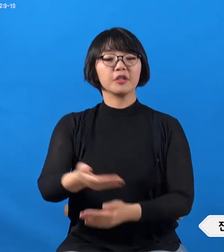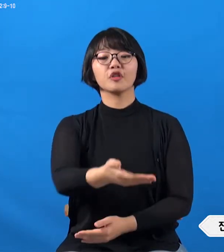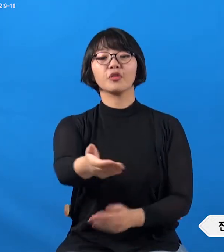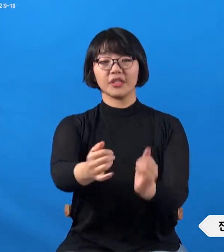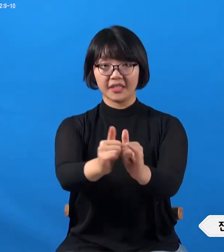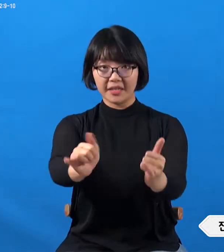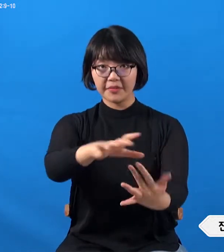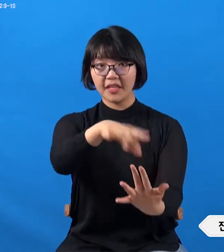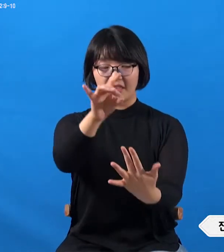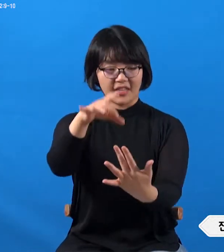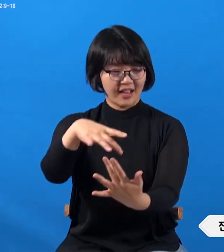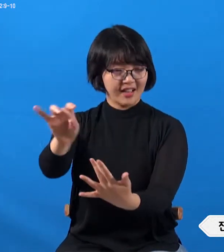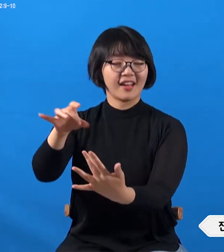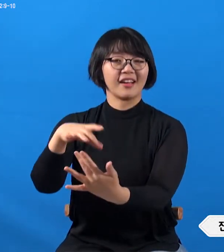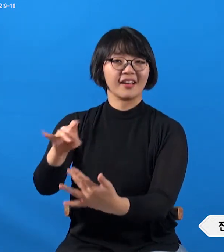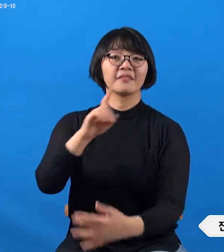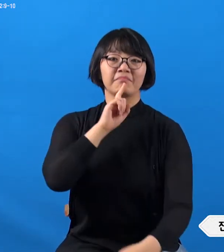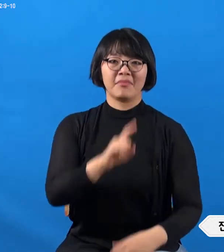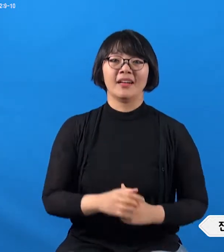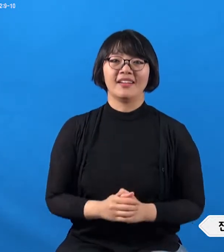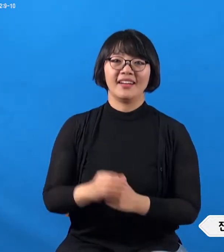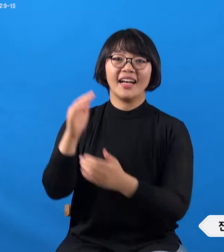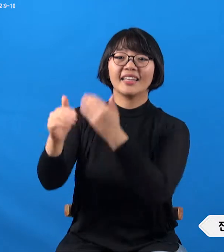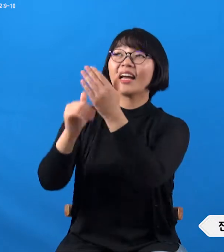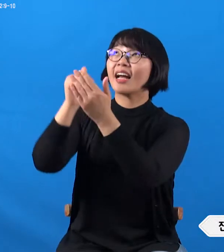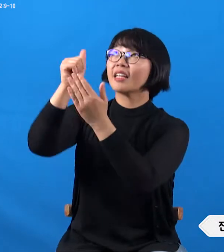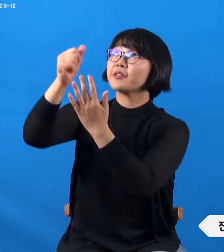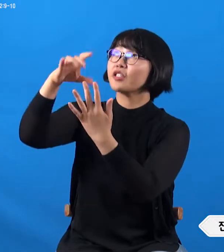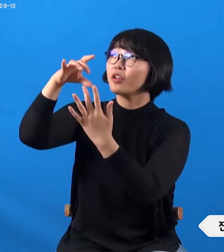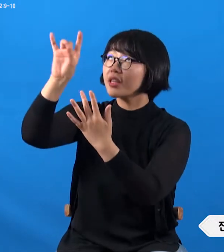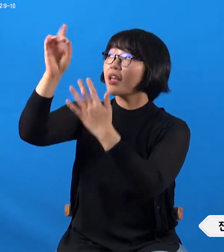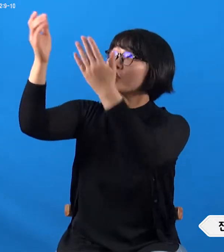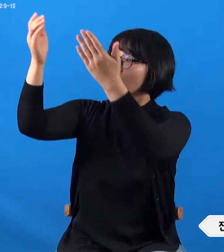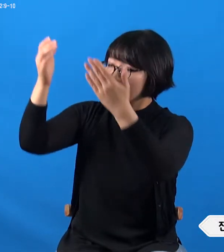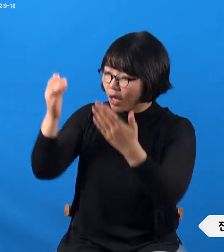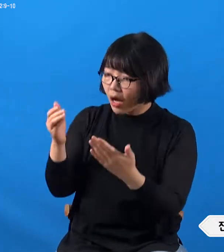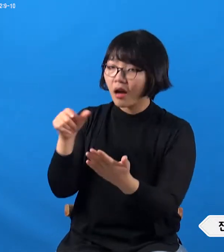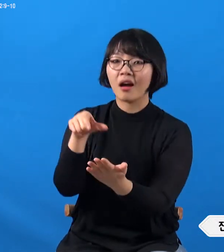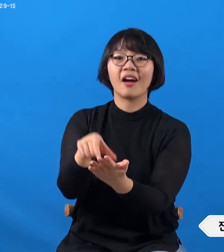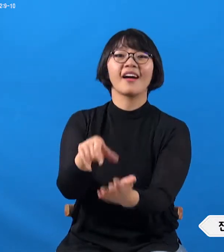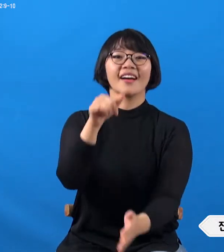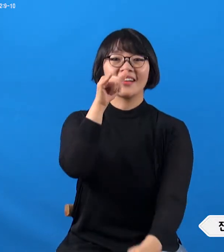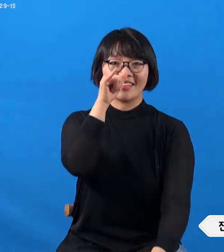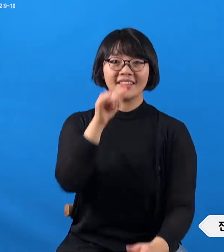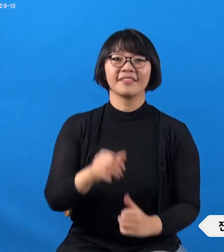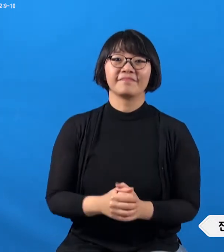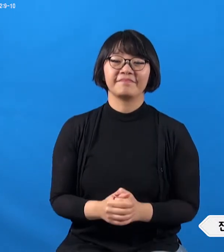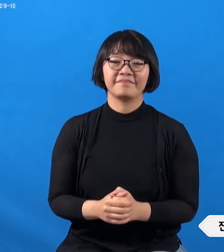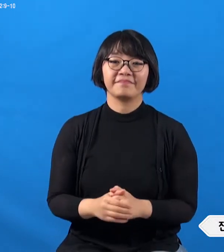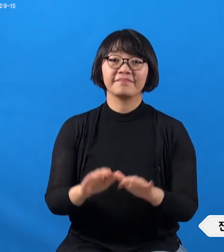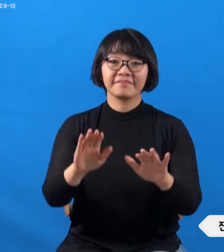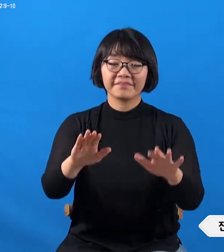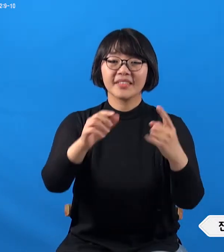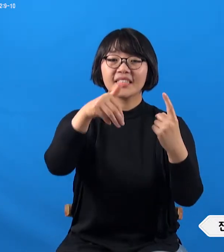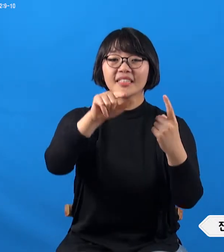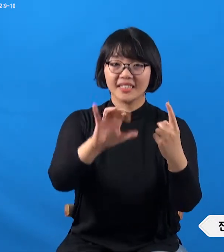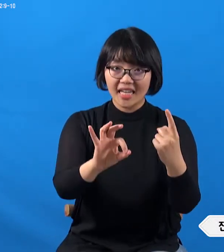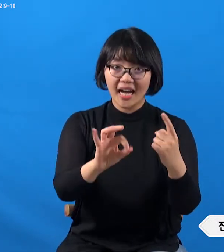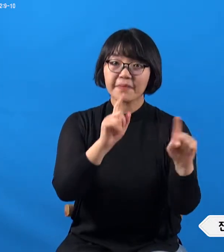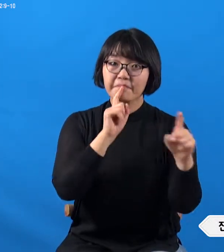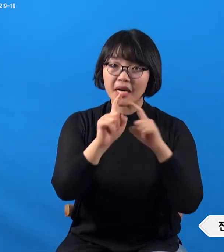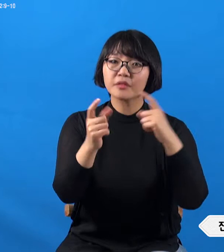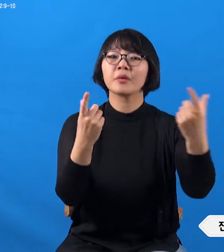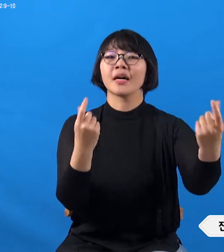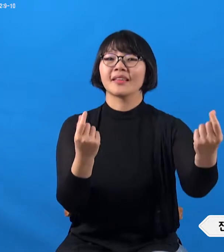말씀하시며 선택하신 하나님의 선택을 말씀하고 있습니다. 바로